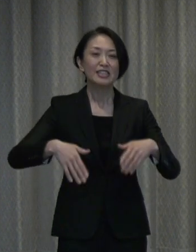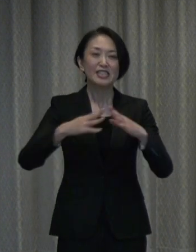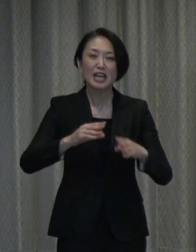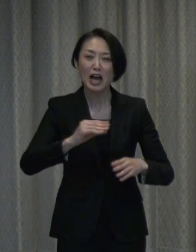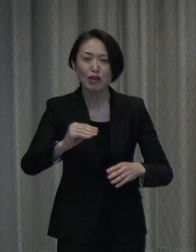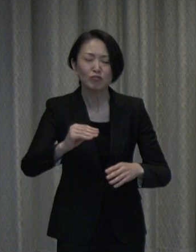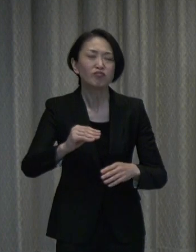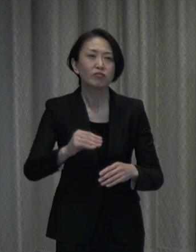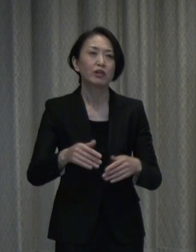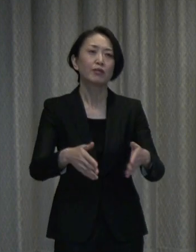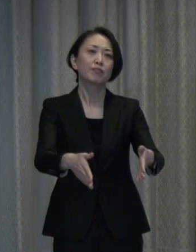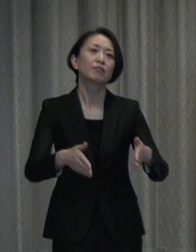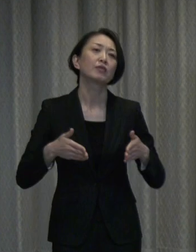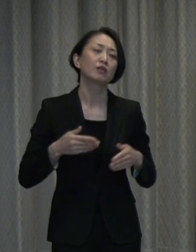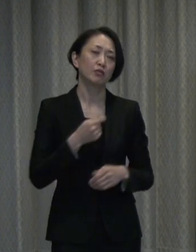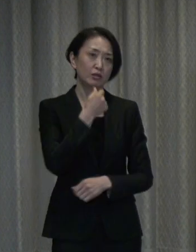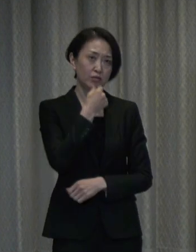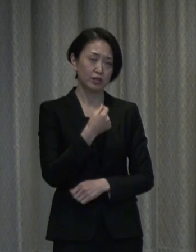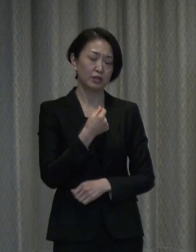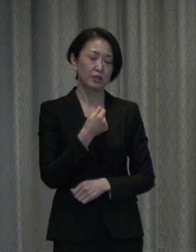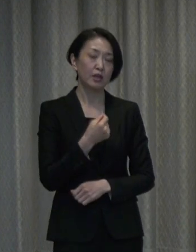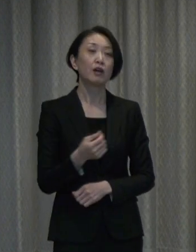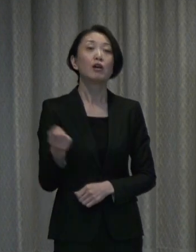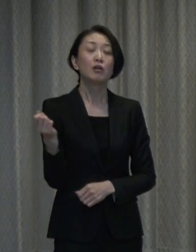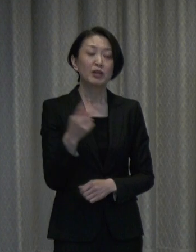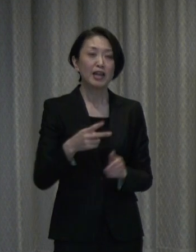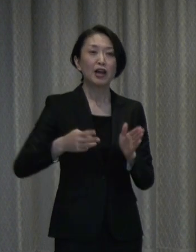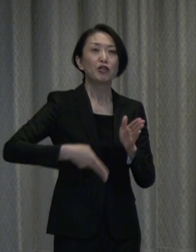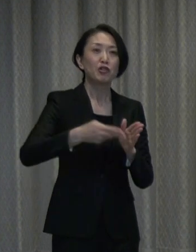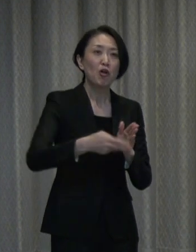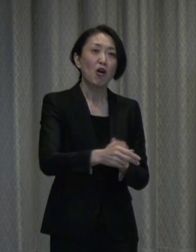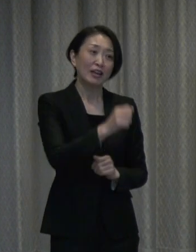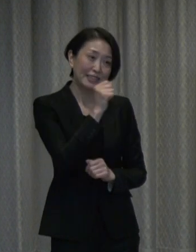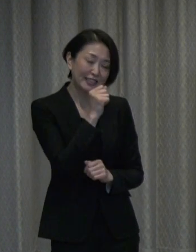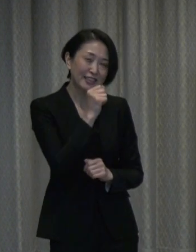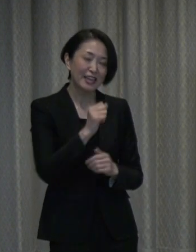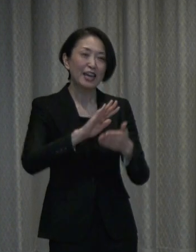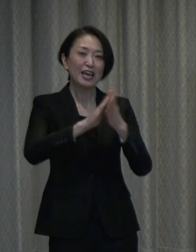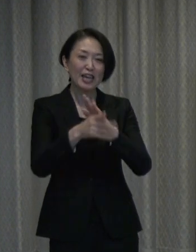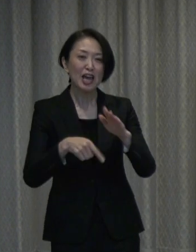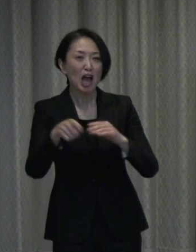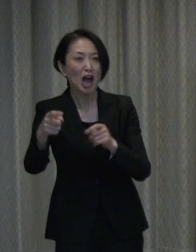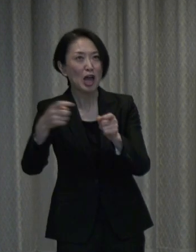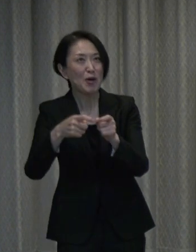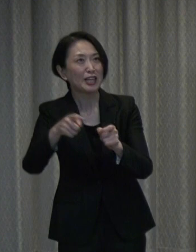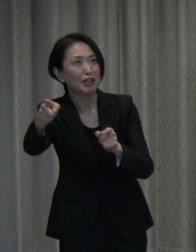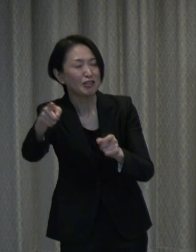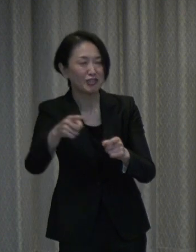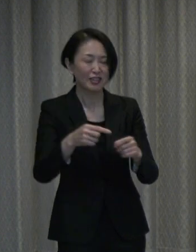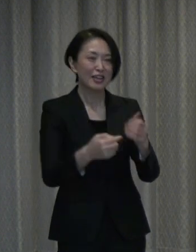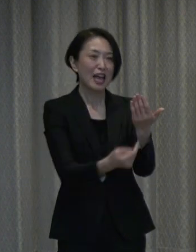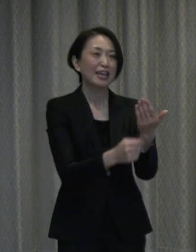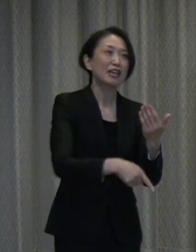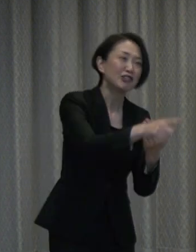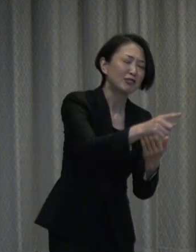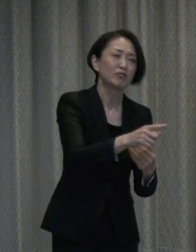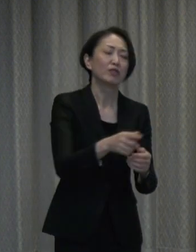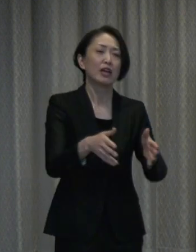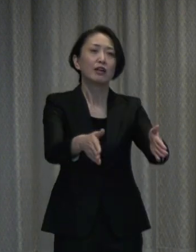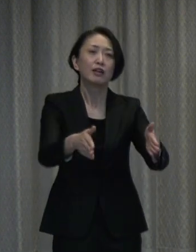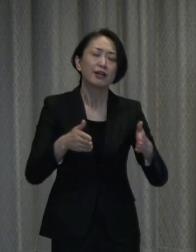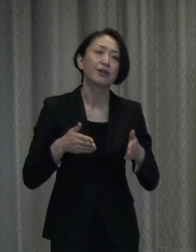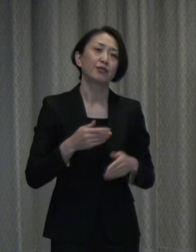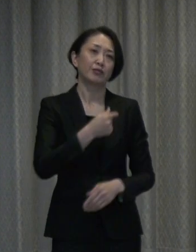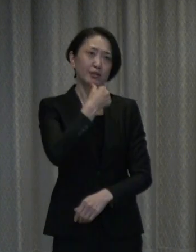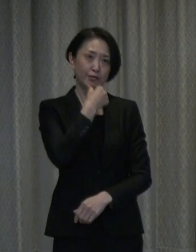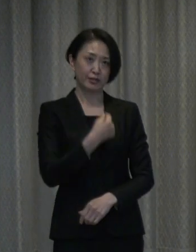思います。また皆様方旅行して、他の地域に県境をまたいでいくということも極力控えていただきたいと思います。次お願い